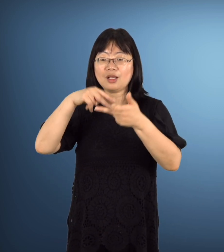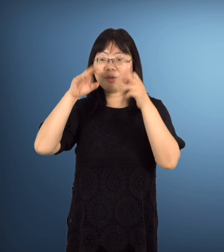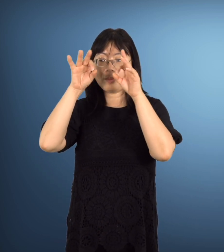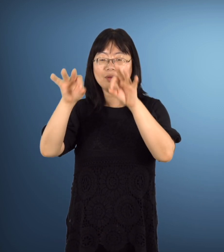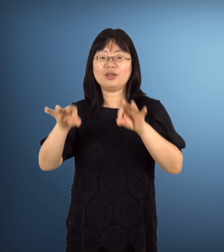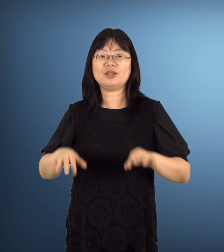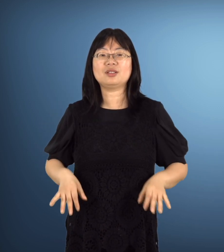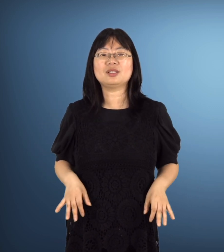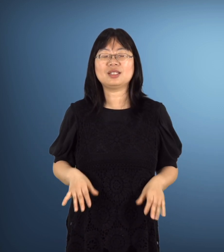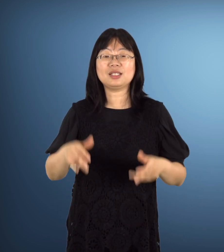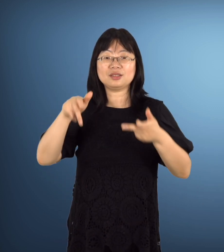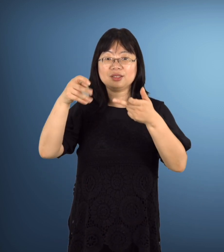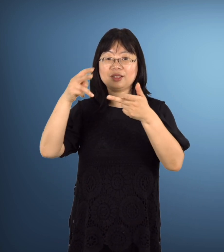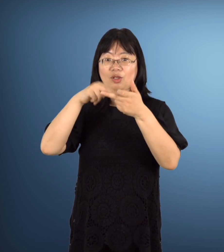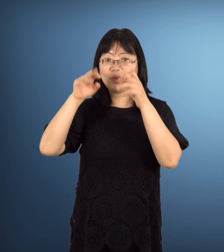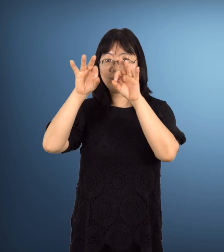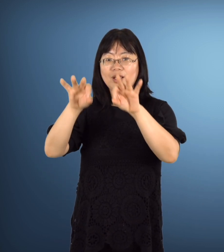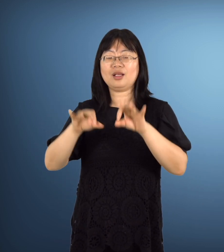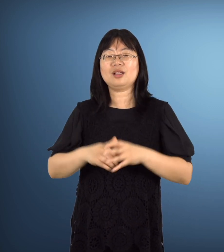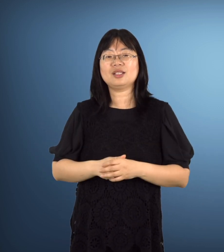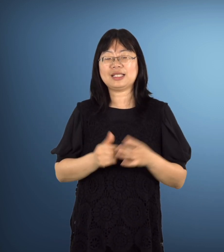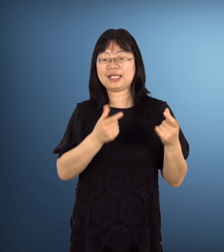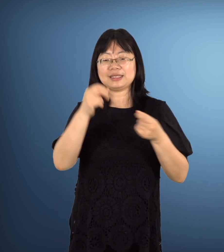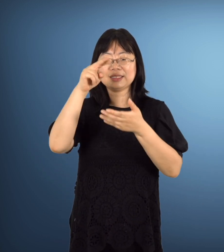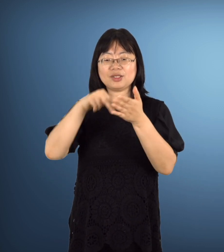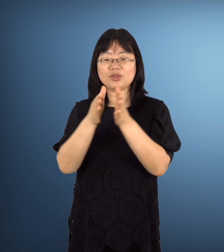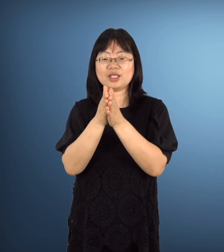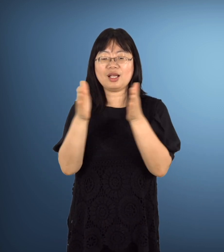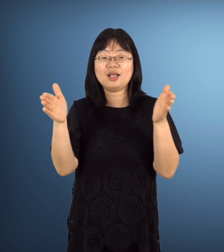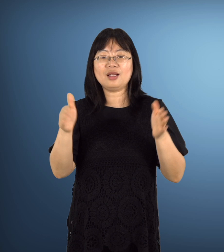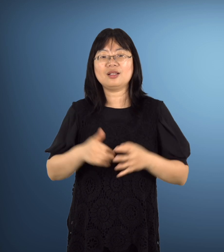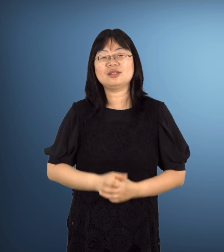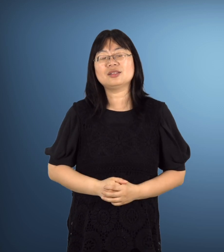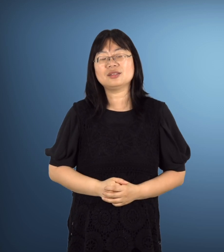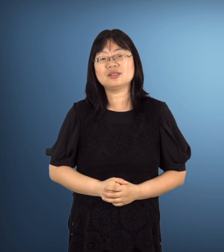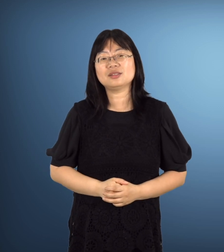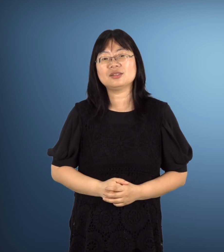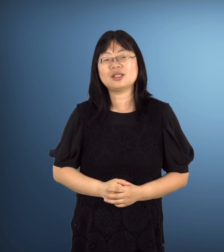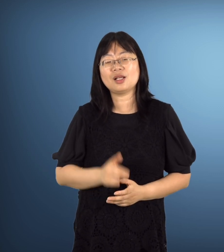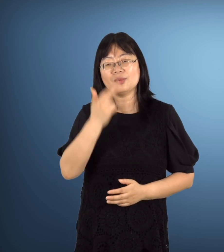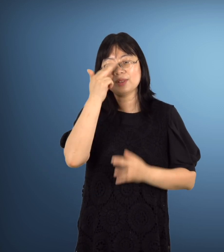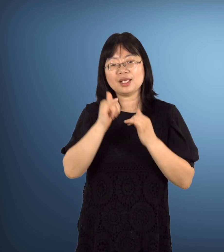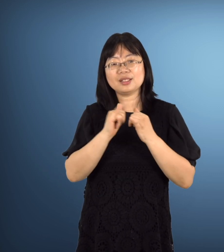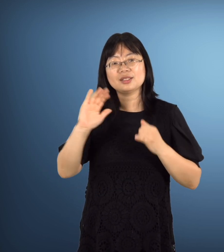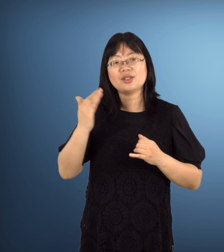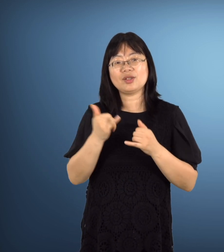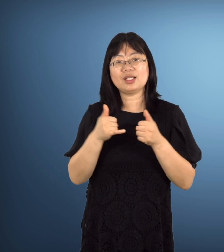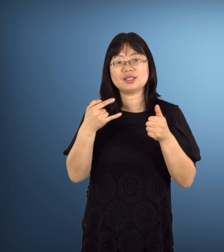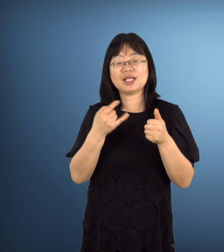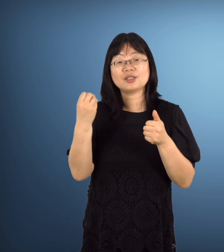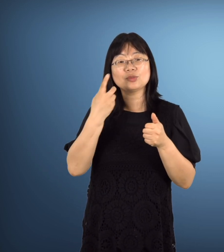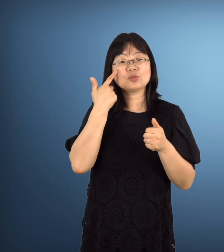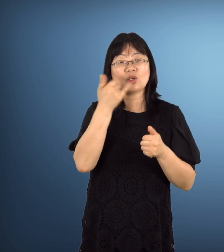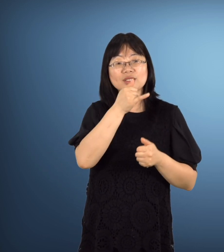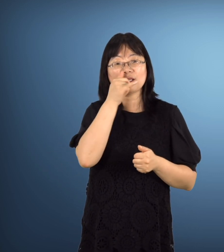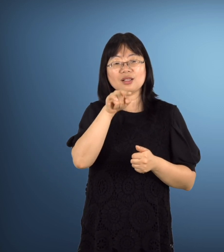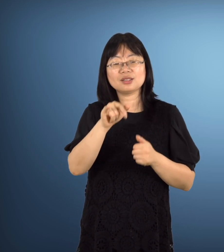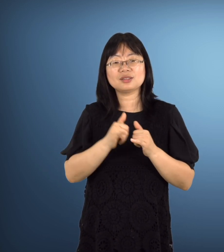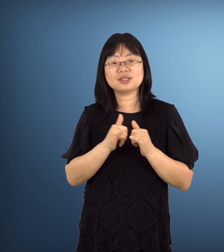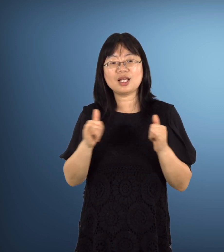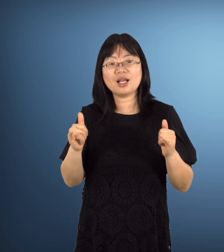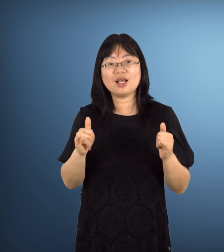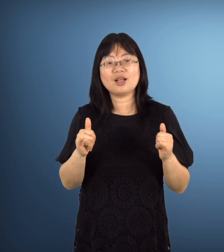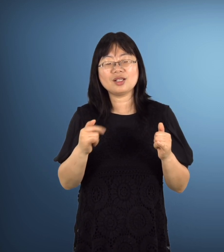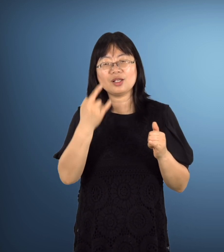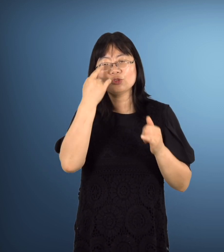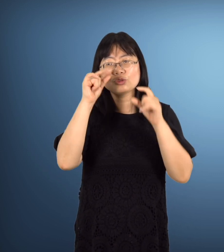보십시다. 17절 같이 읽습니다. 시작. 이에 맹인되었던 자에게 다시 묻되 그 사람이 네